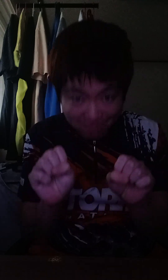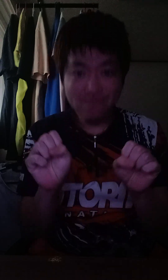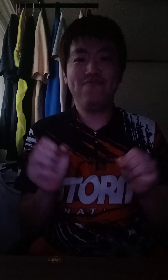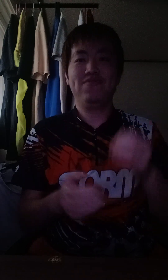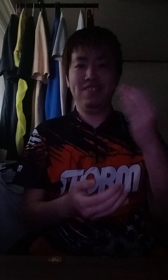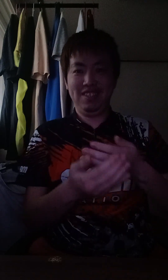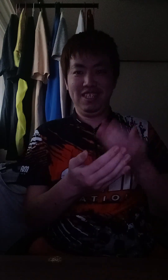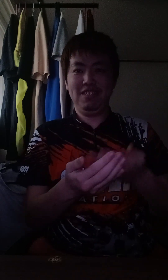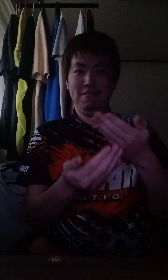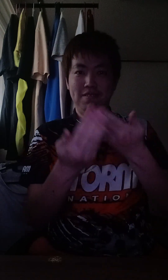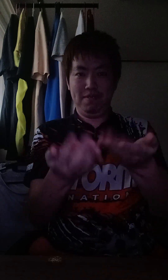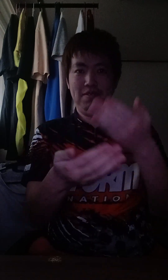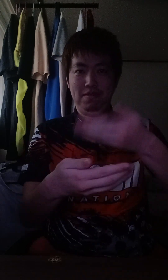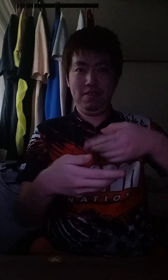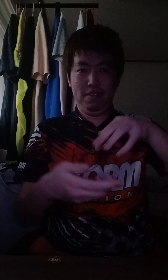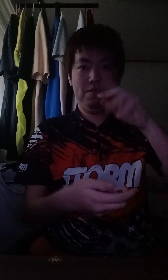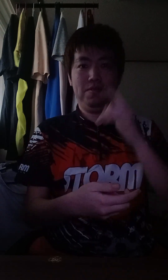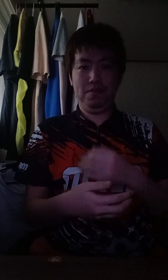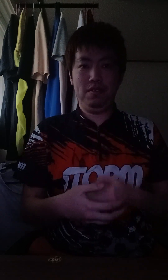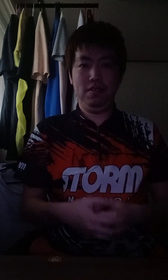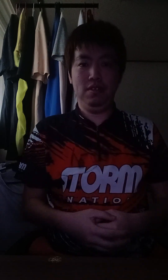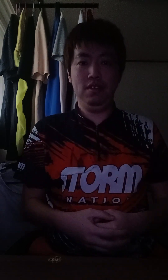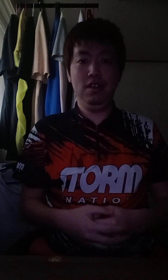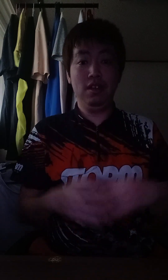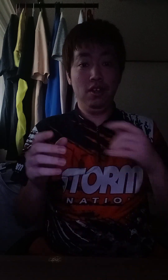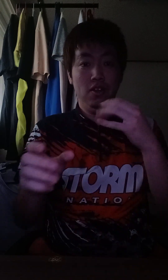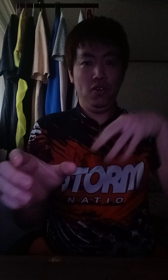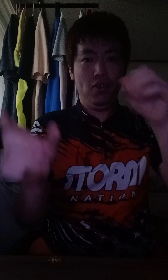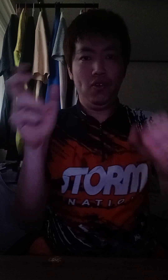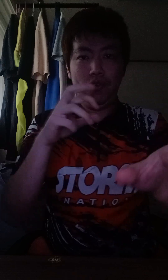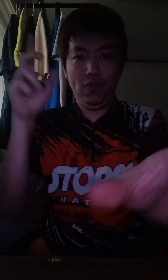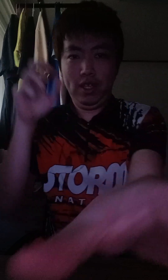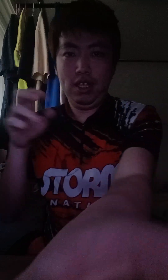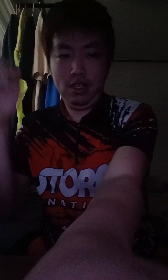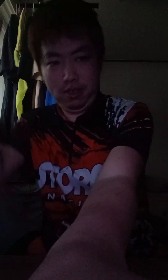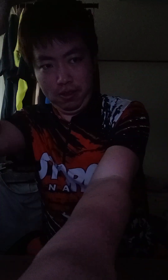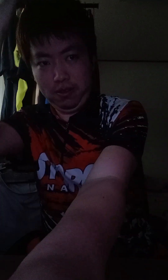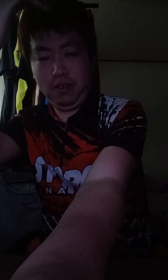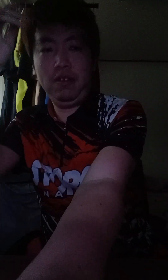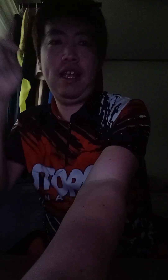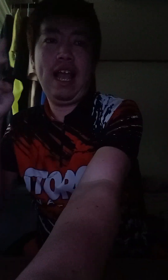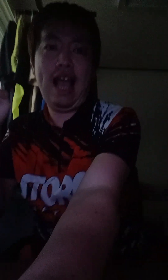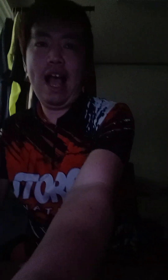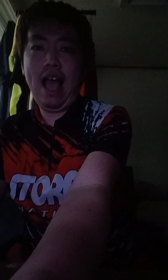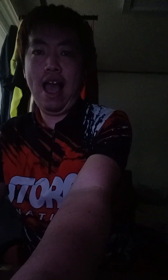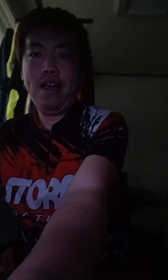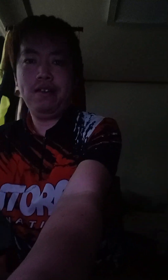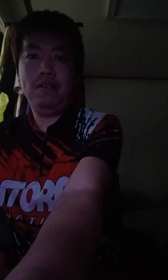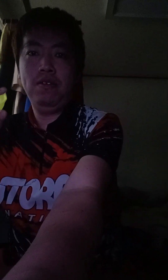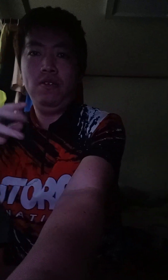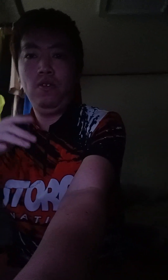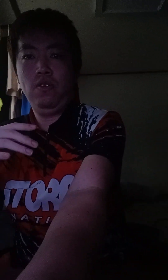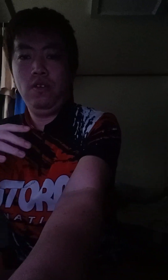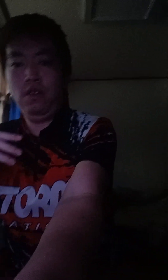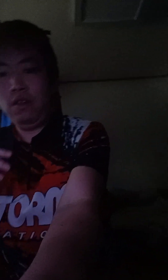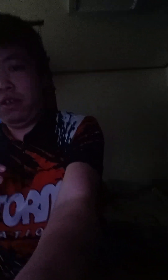안녕하세요. 나누면 행복 참여연입니다. 최근 해외 SNS에 장애인들은 핫하다는 해시태그와 함께